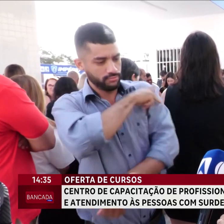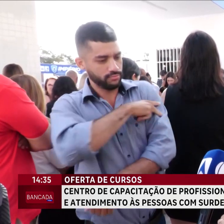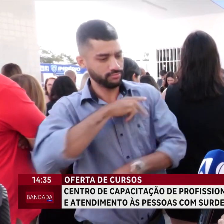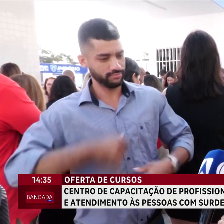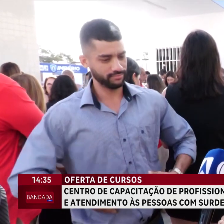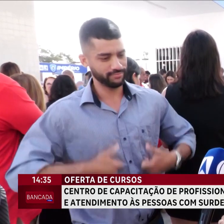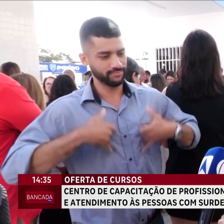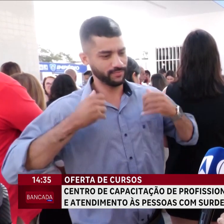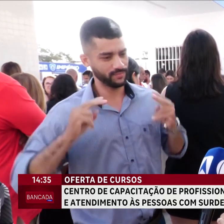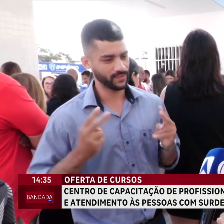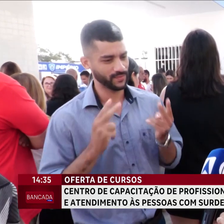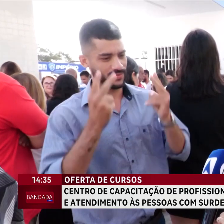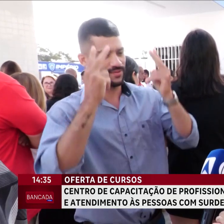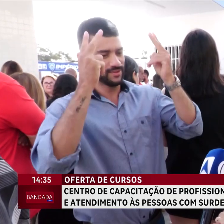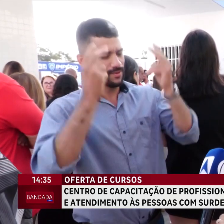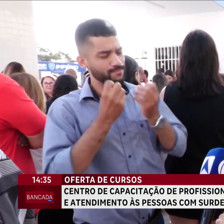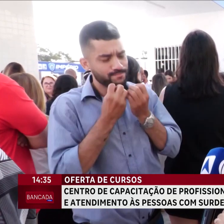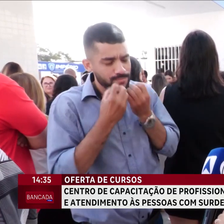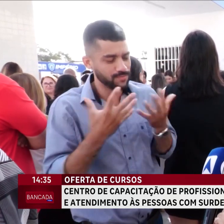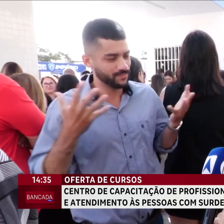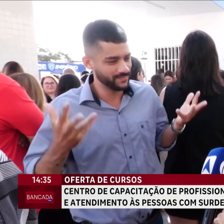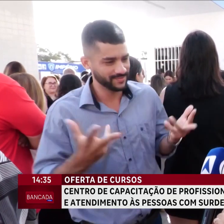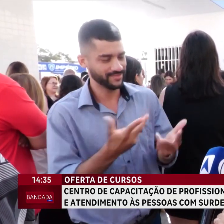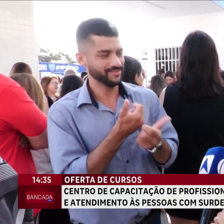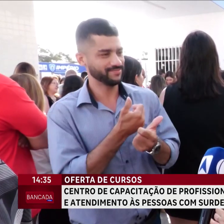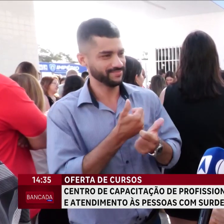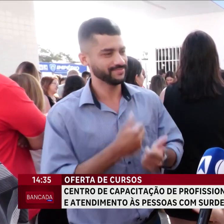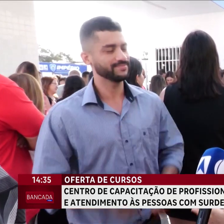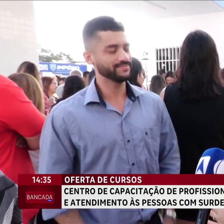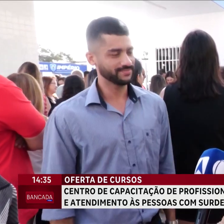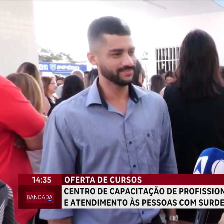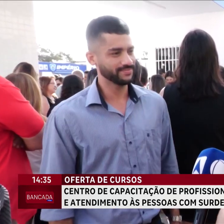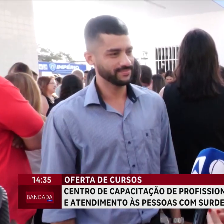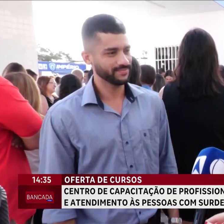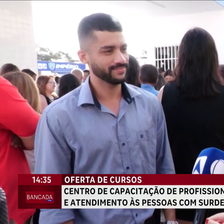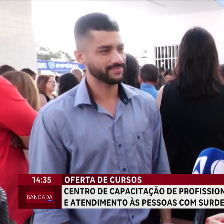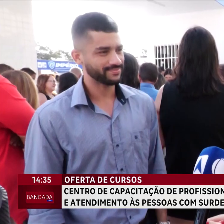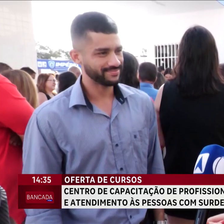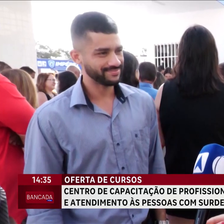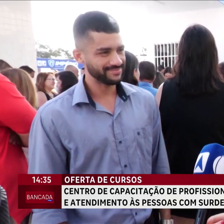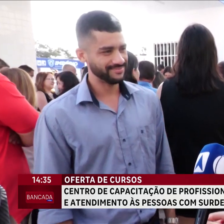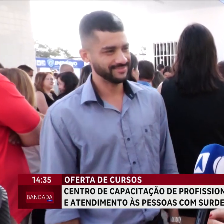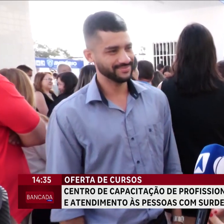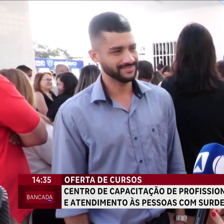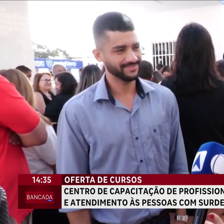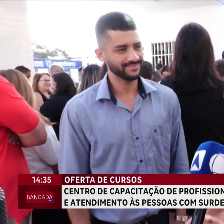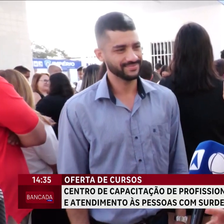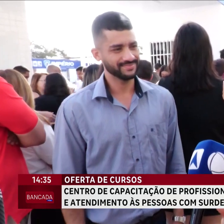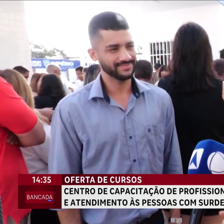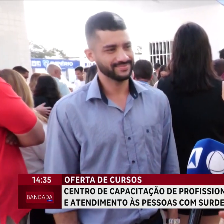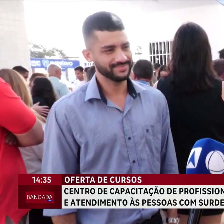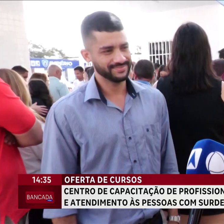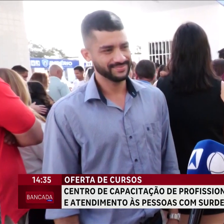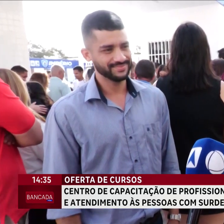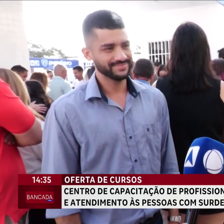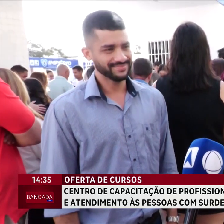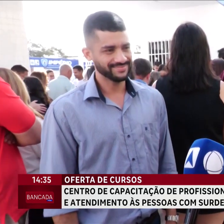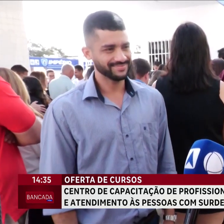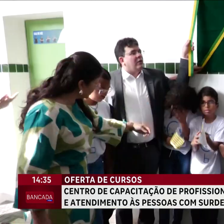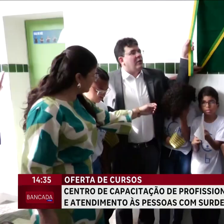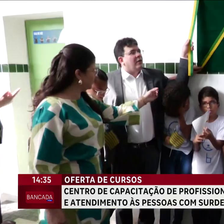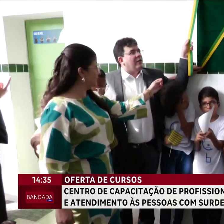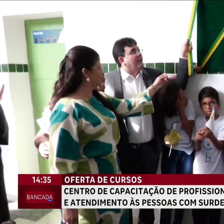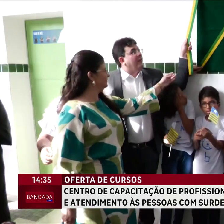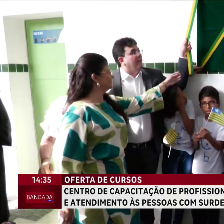uma estrutura melhor possibilita a maior educação, qualidade, e também é um orgulho para o Piauí ter um centro como